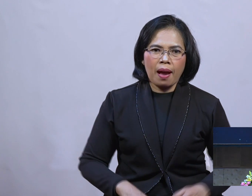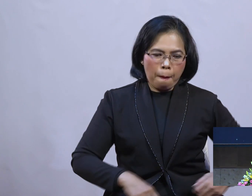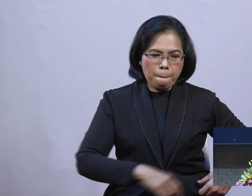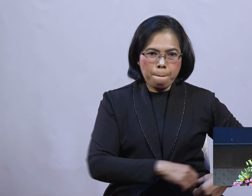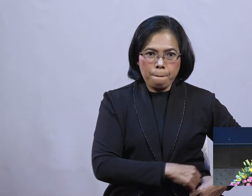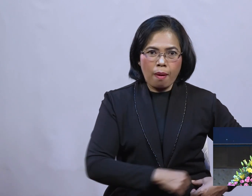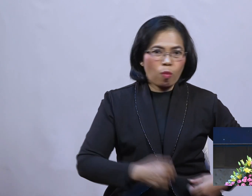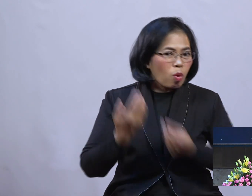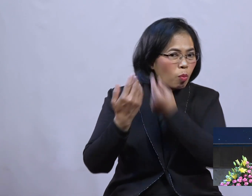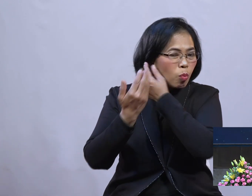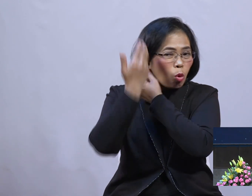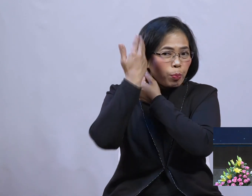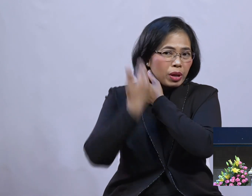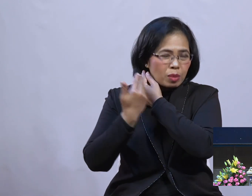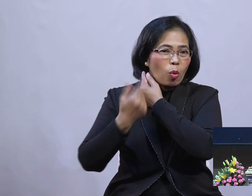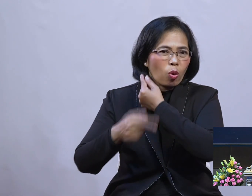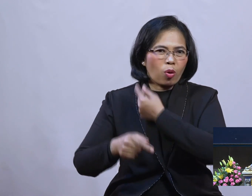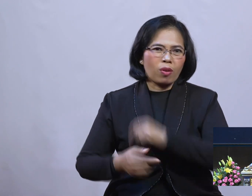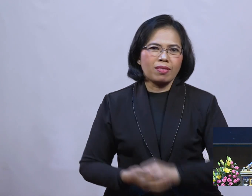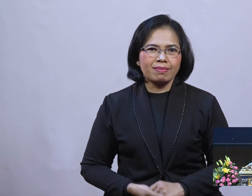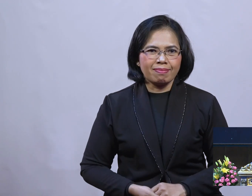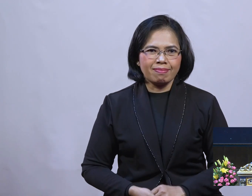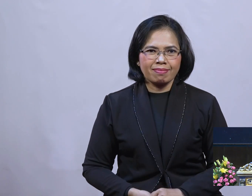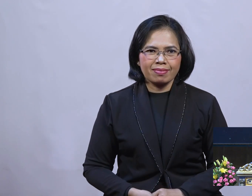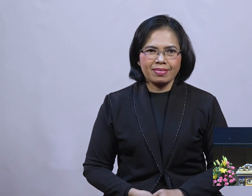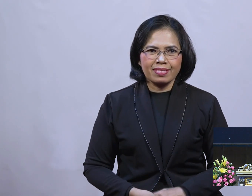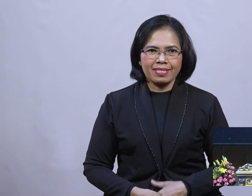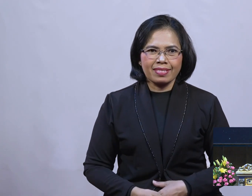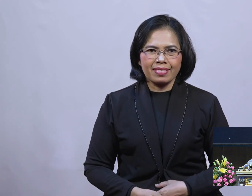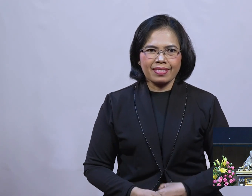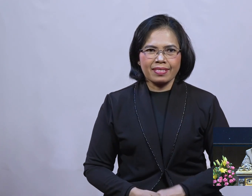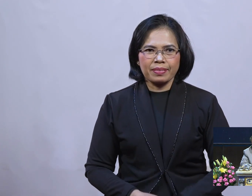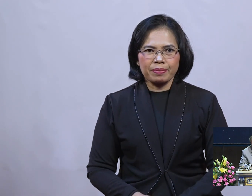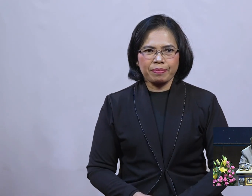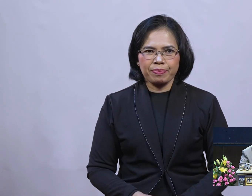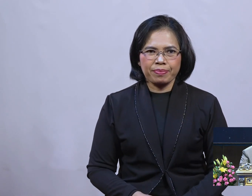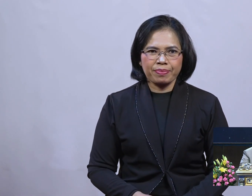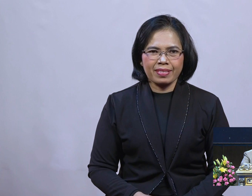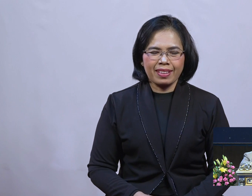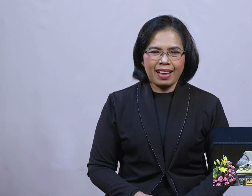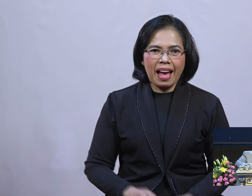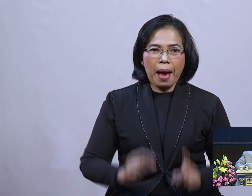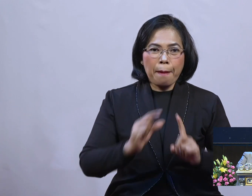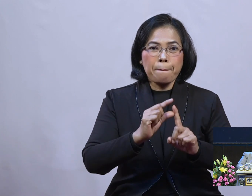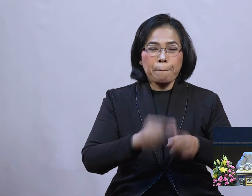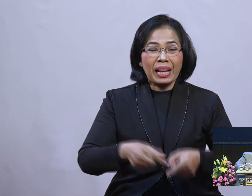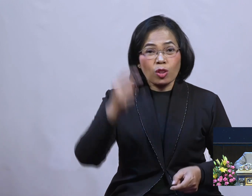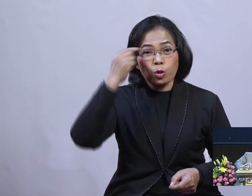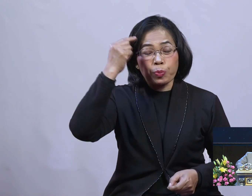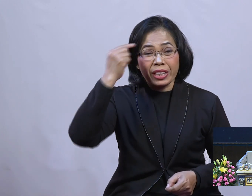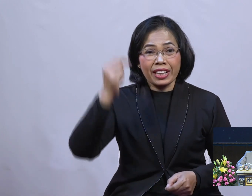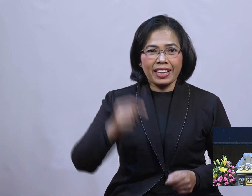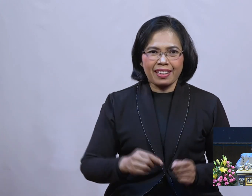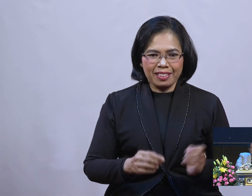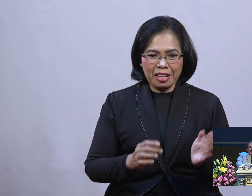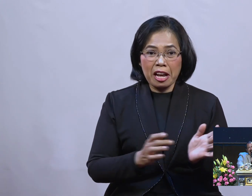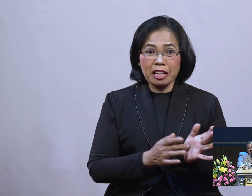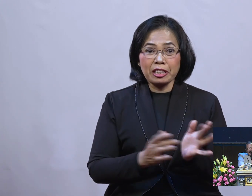hihihi huhuhu rusuh lebih dunia susu Najwa engkok ah ah ah